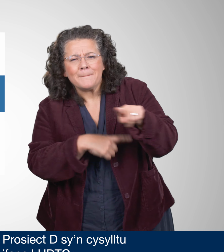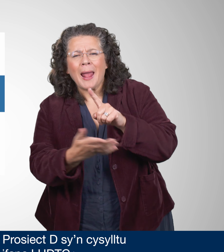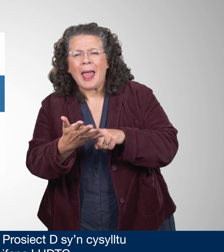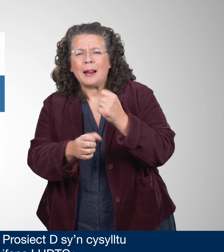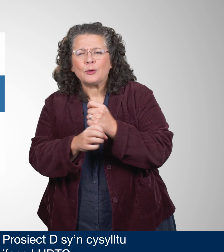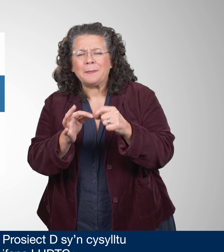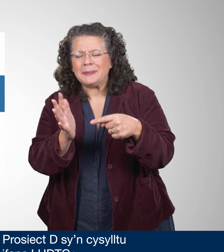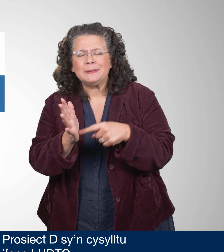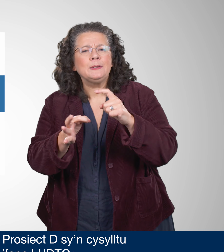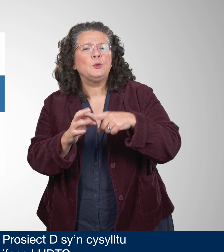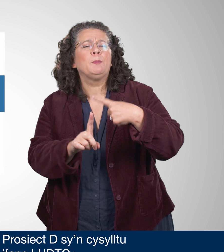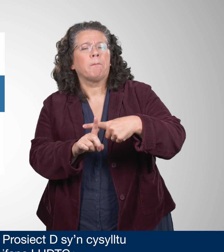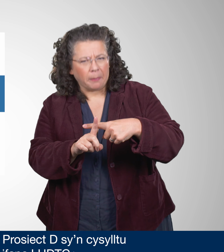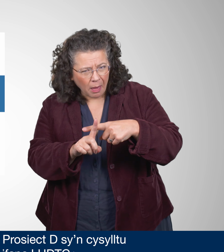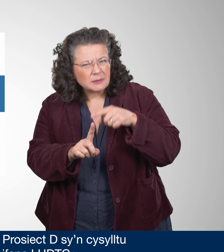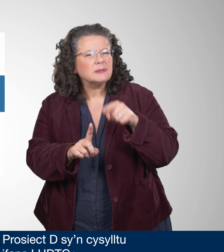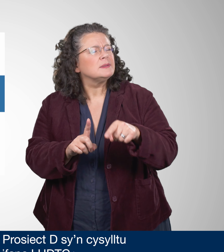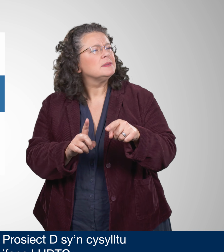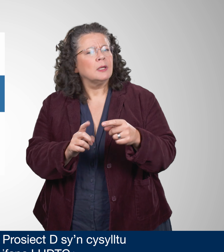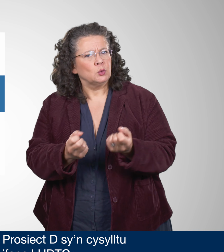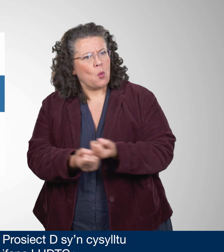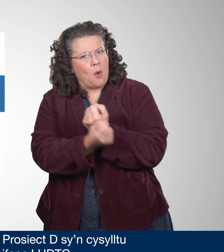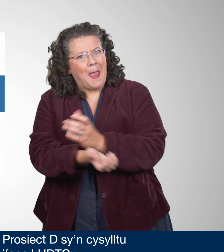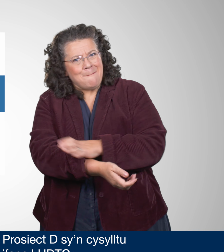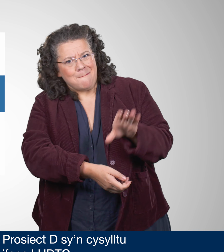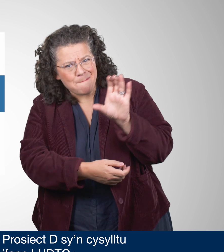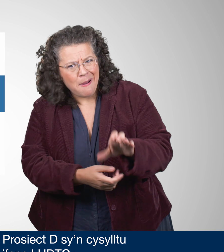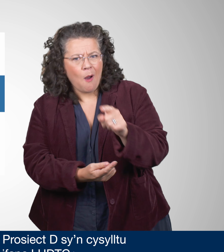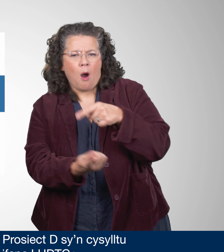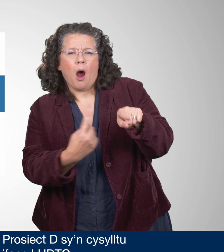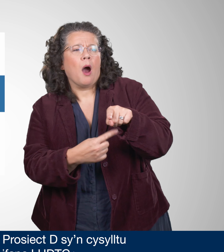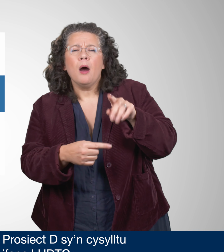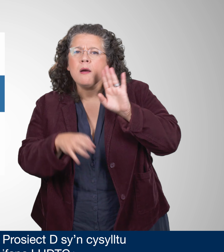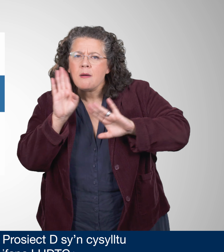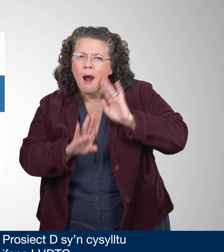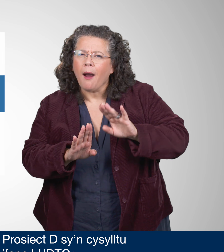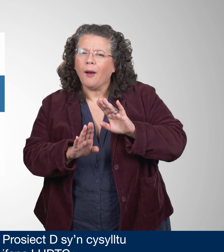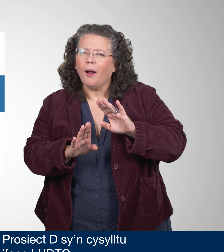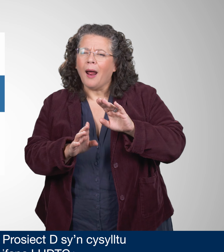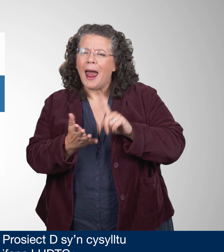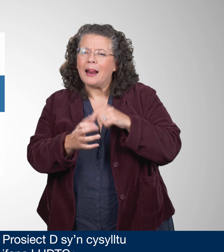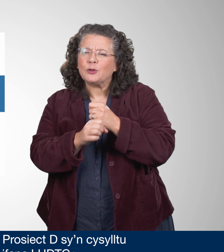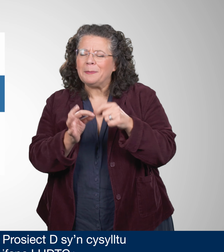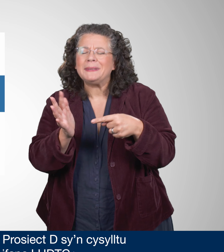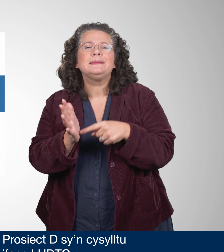sy'n cysylltu ac yn grymuso pobl